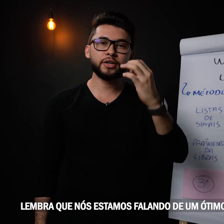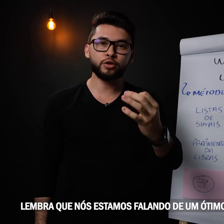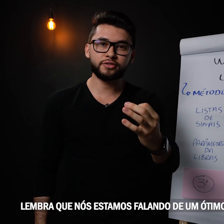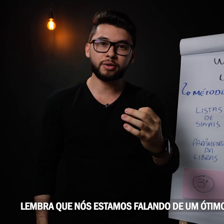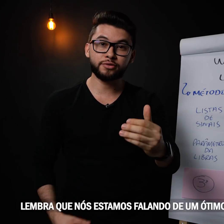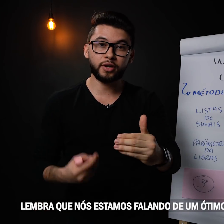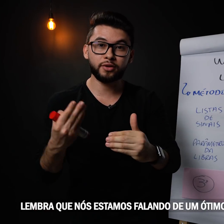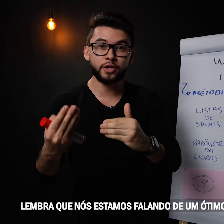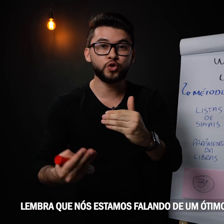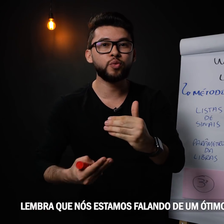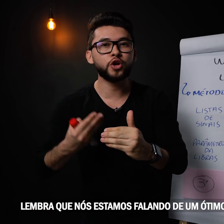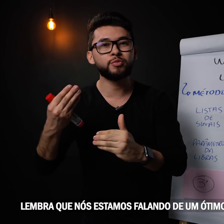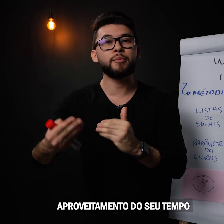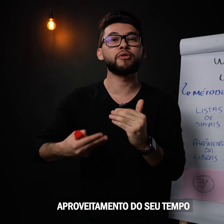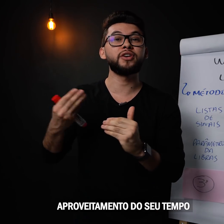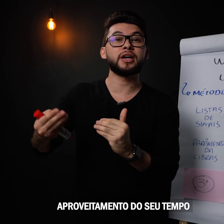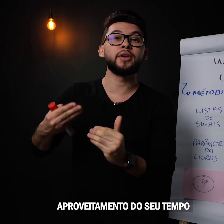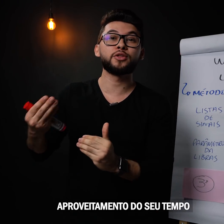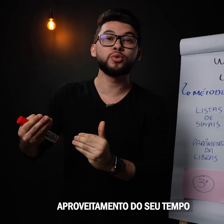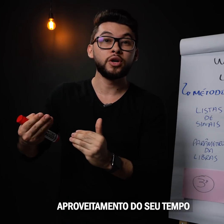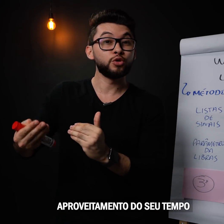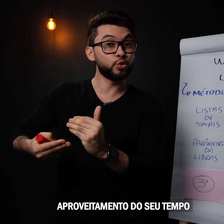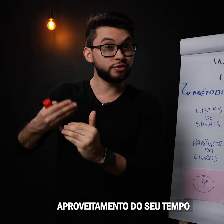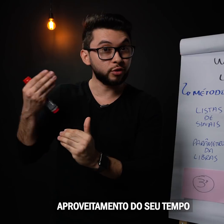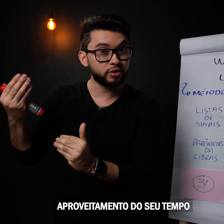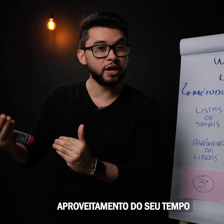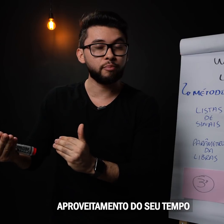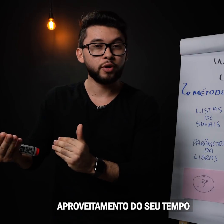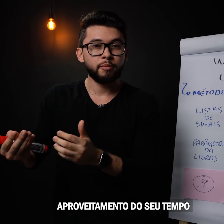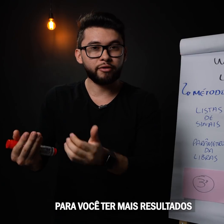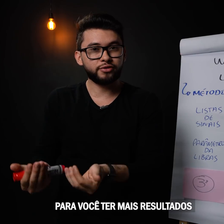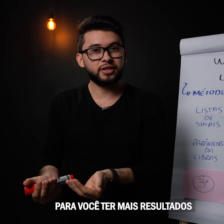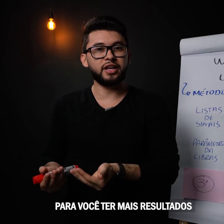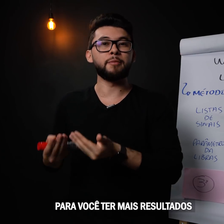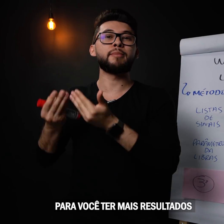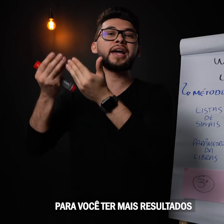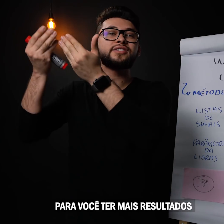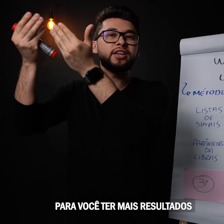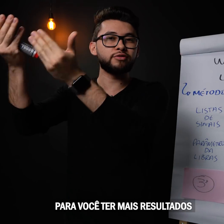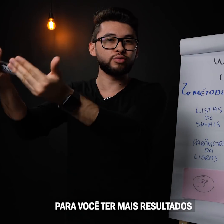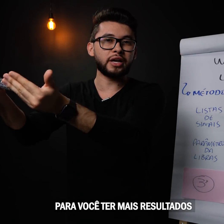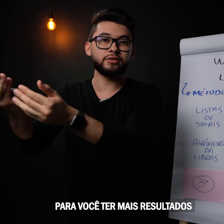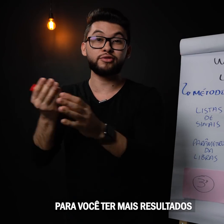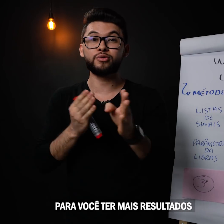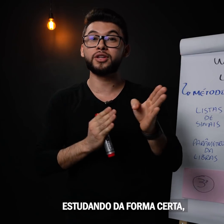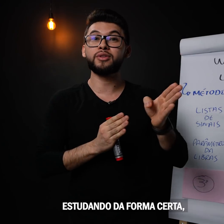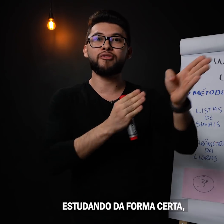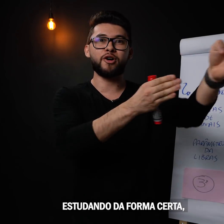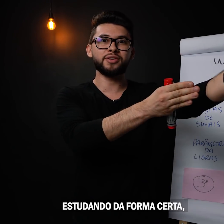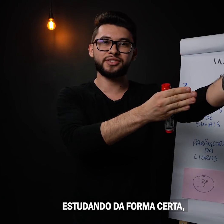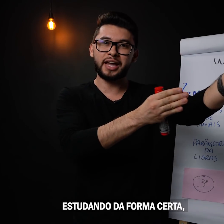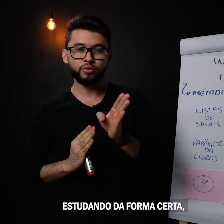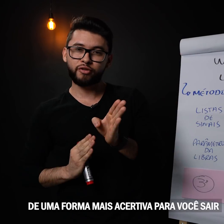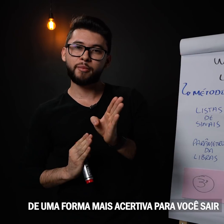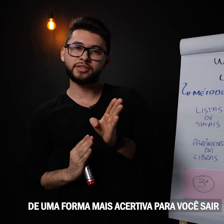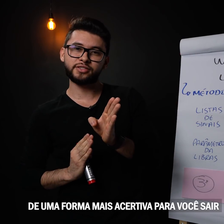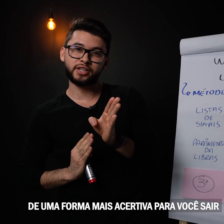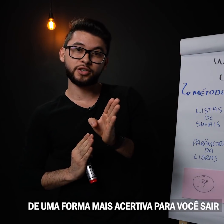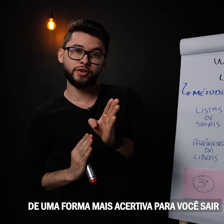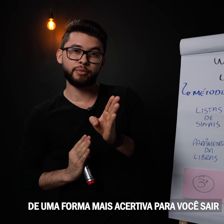nós estamos falando aqui de um ótimo aproveitamento do seu tempo, para você ter mais resultados estudando da forma certa, de uma forma mais assertiva, para